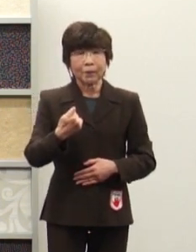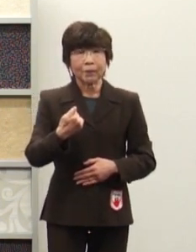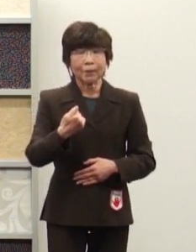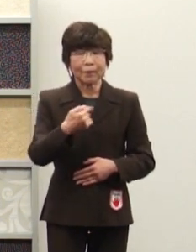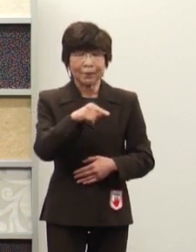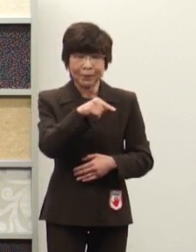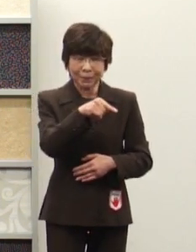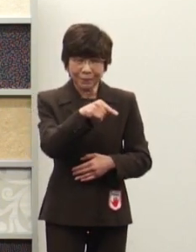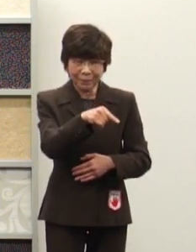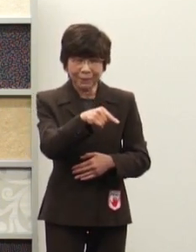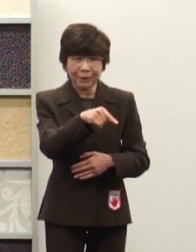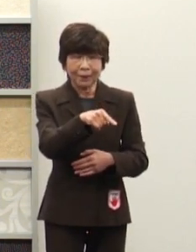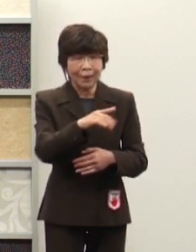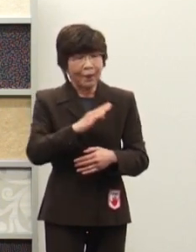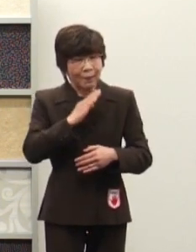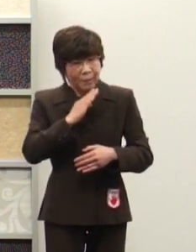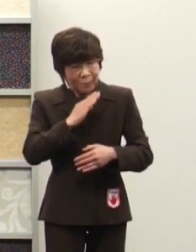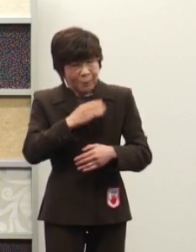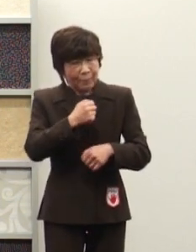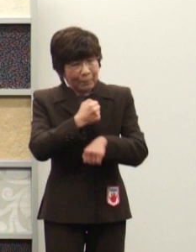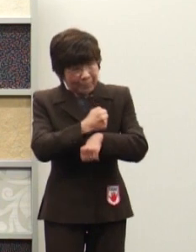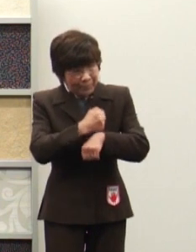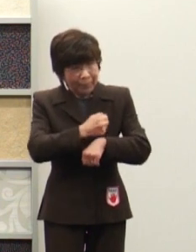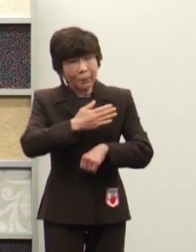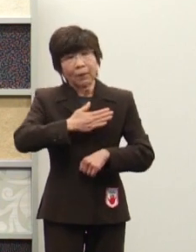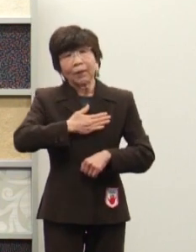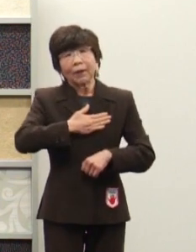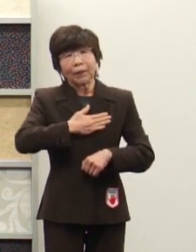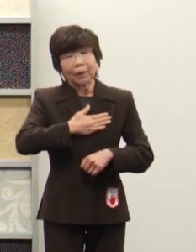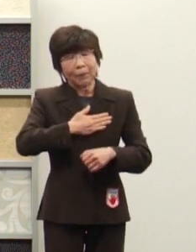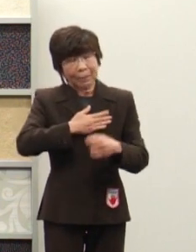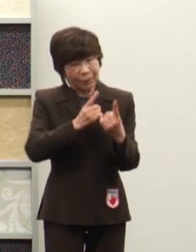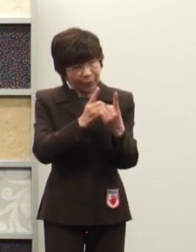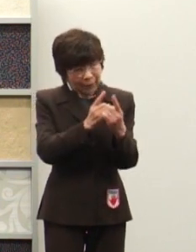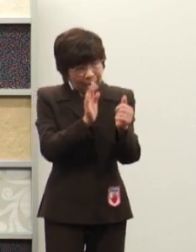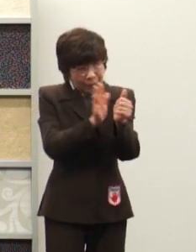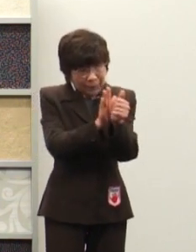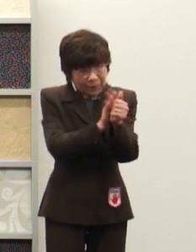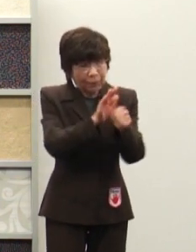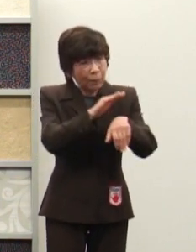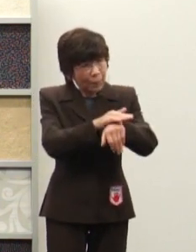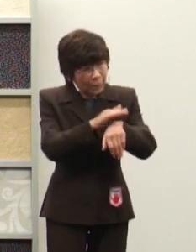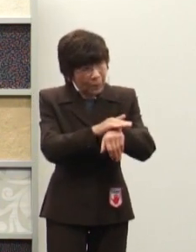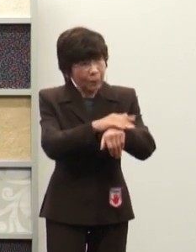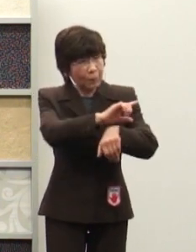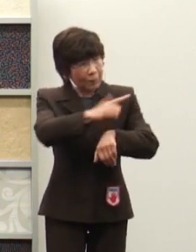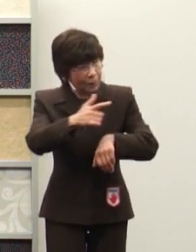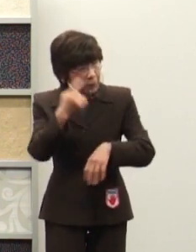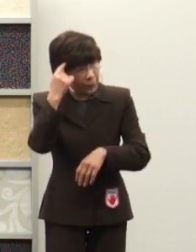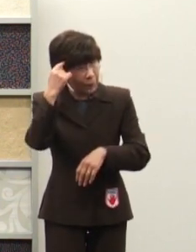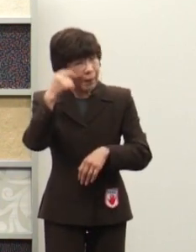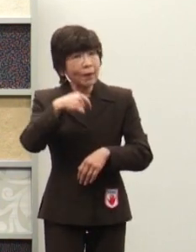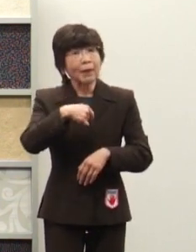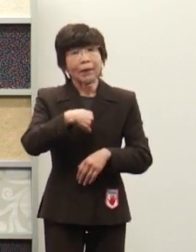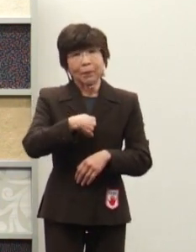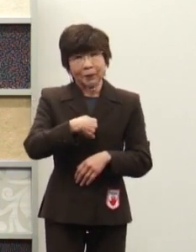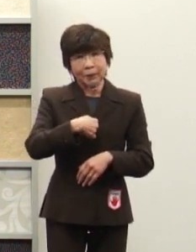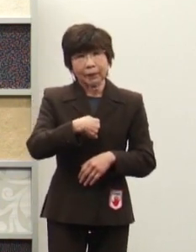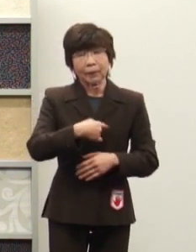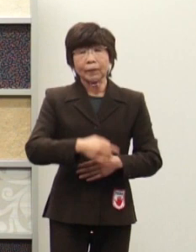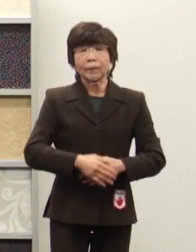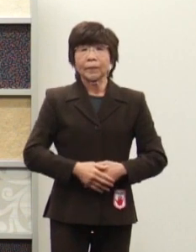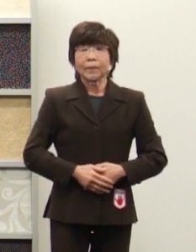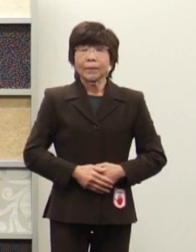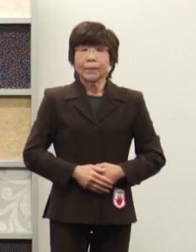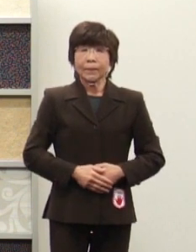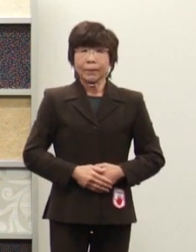そこに対して大きな問題意識と、考えられる対策というのはしっかりやっていこうという思いではやっておりますが、ただ一方でですね、その、